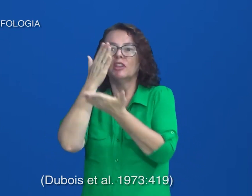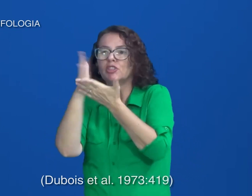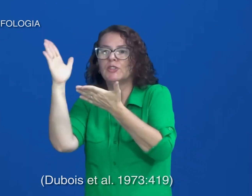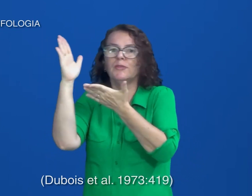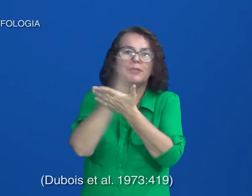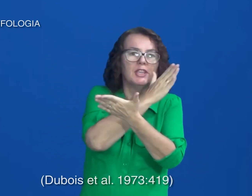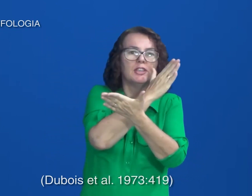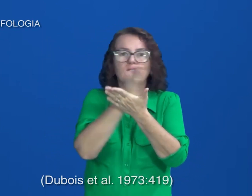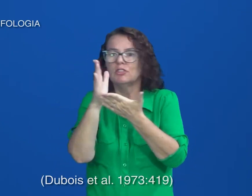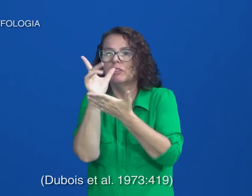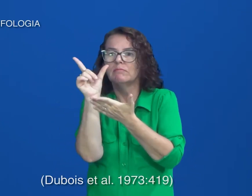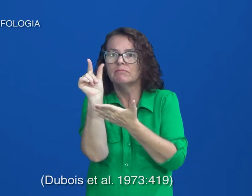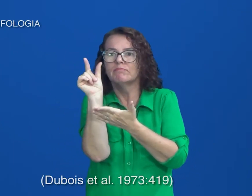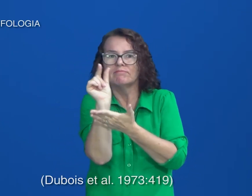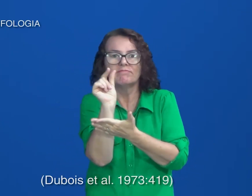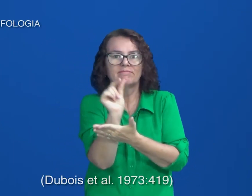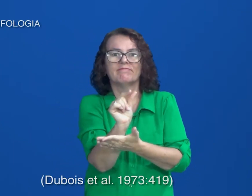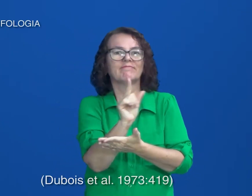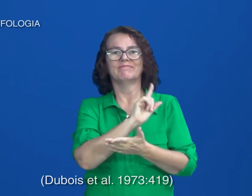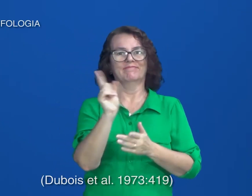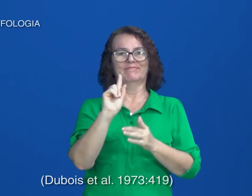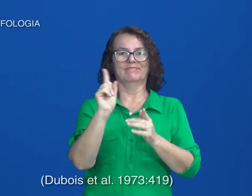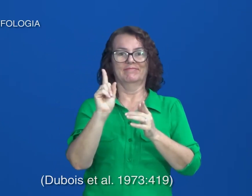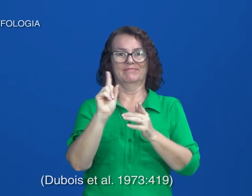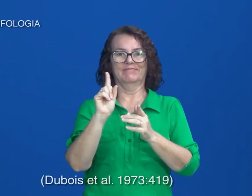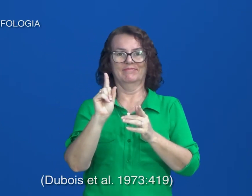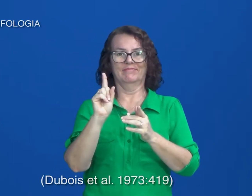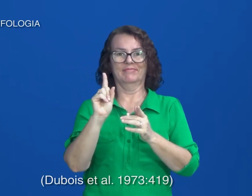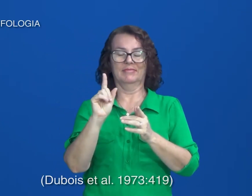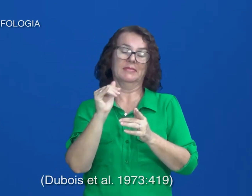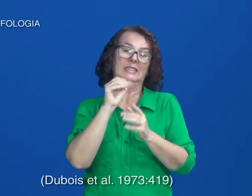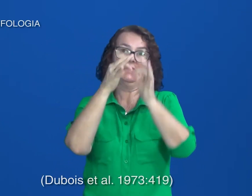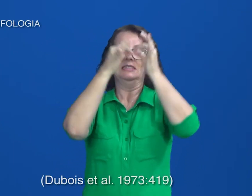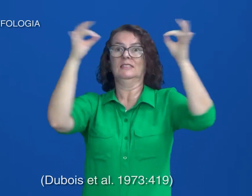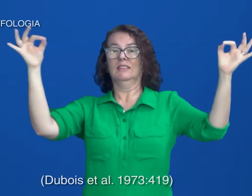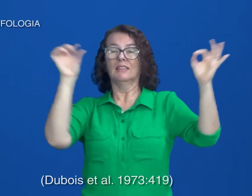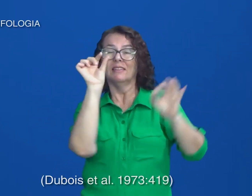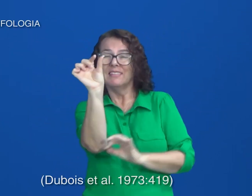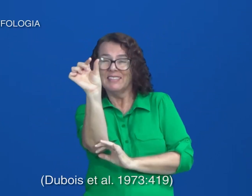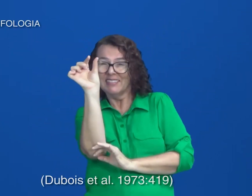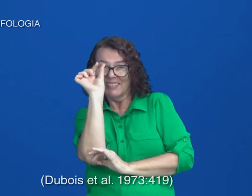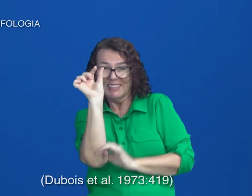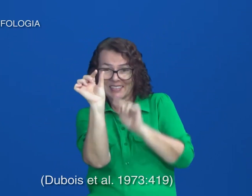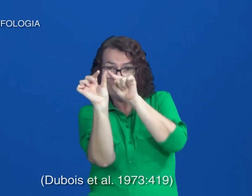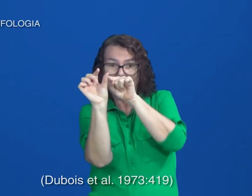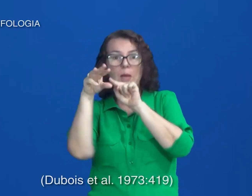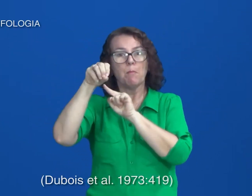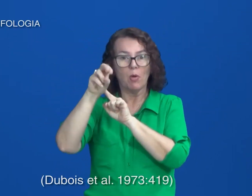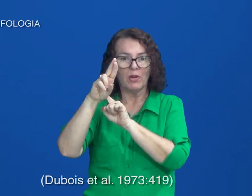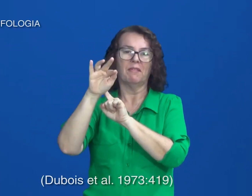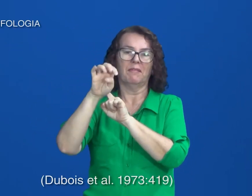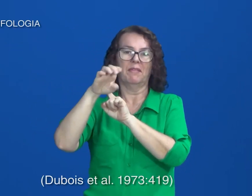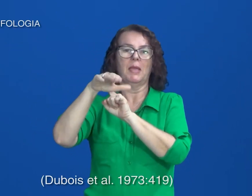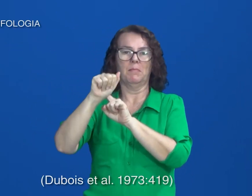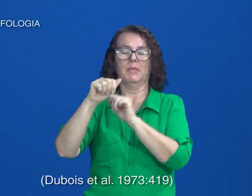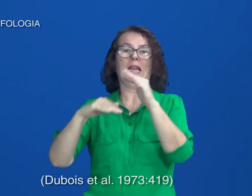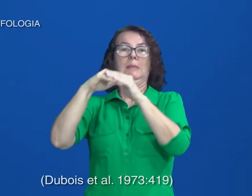Não pode ter outra divisão menor que essa. Não existe outra. Na frase, a menor parte